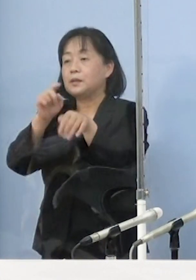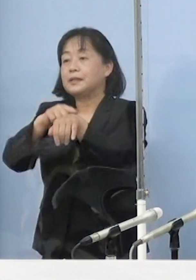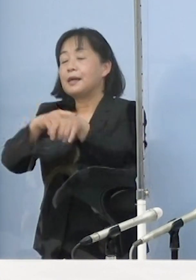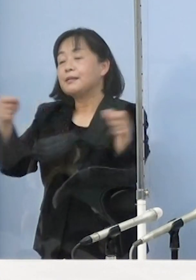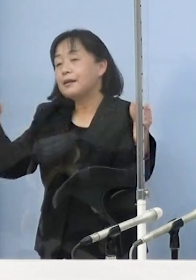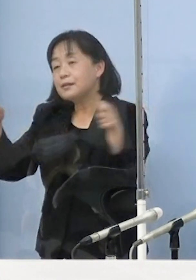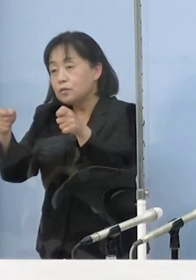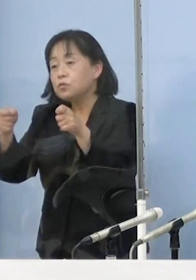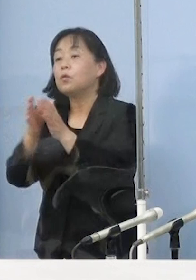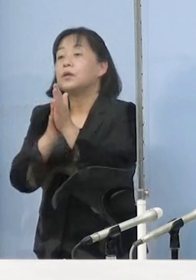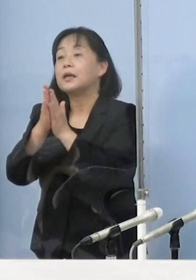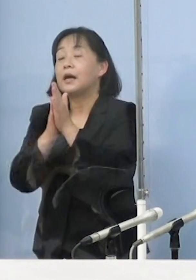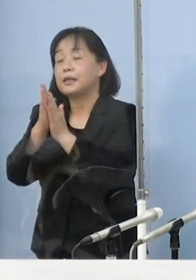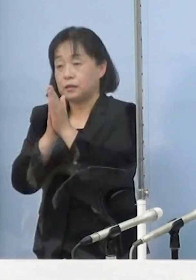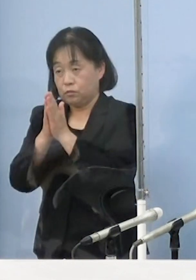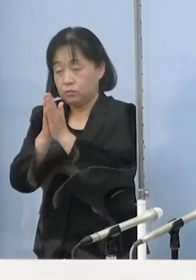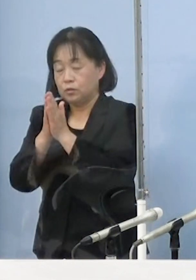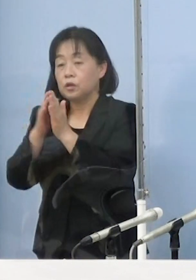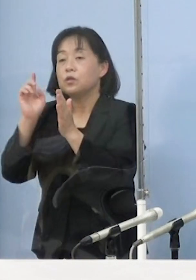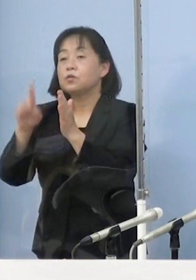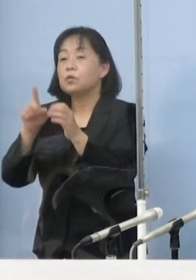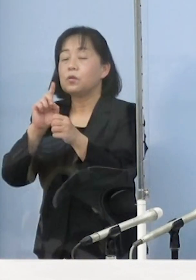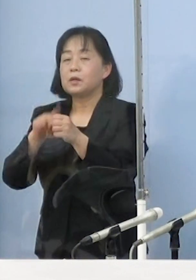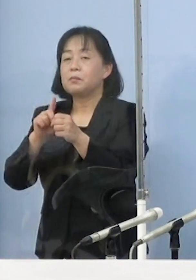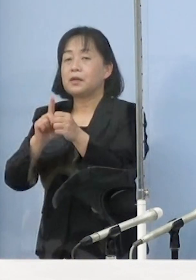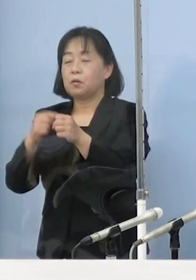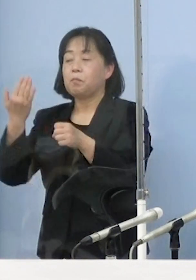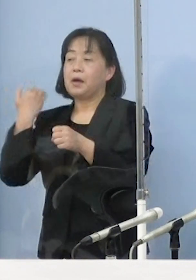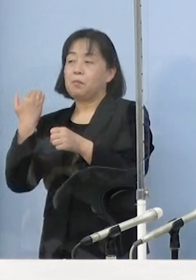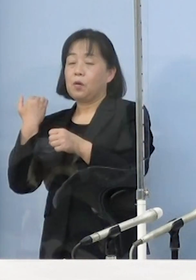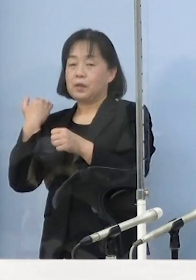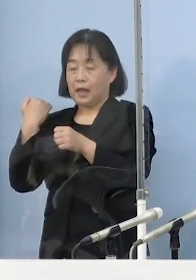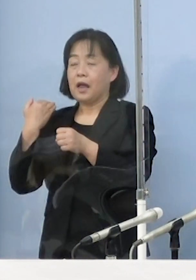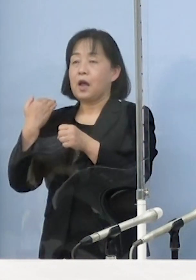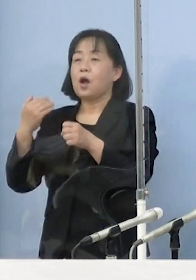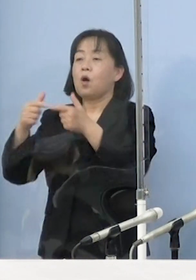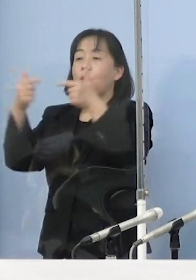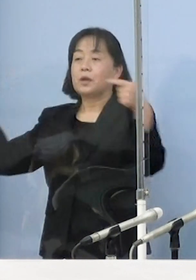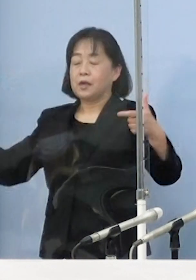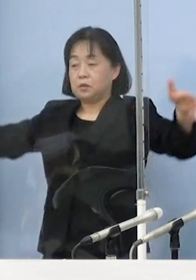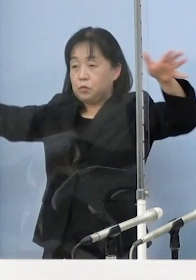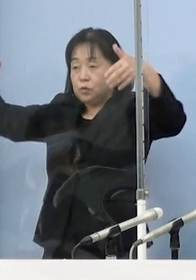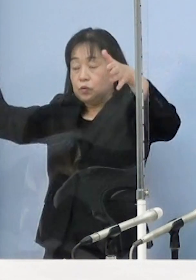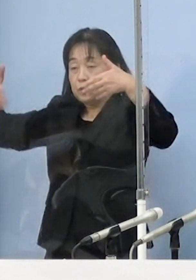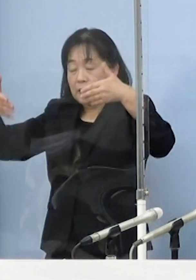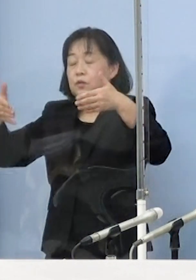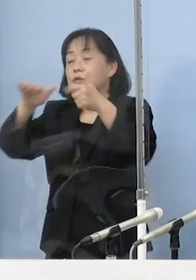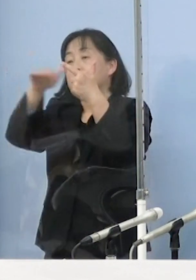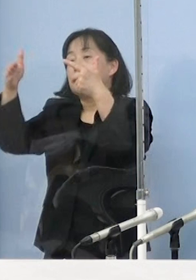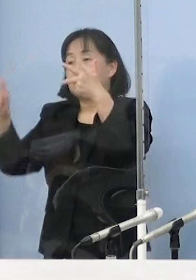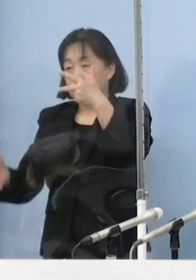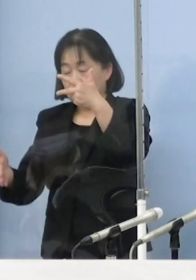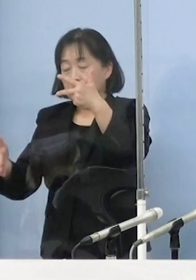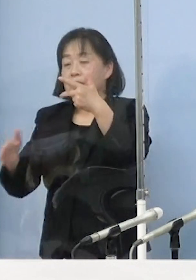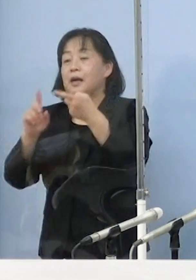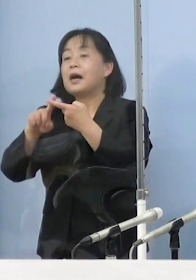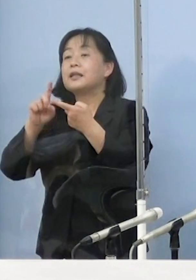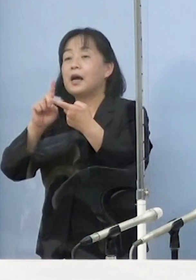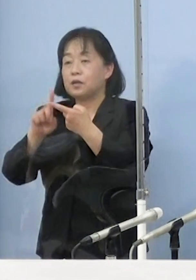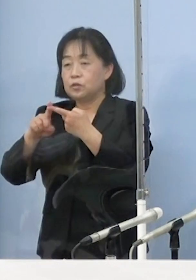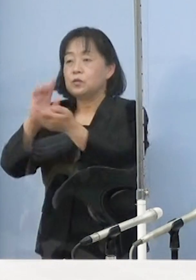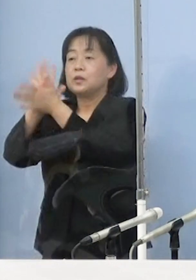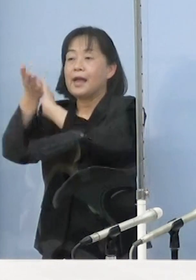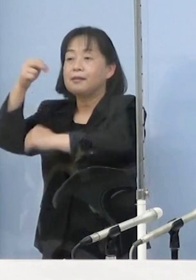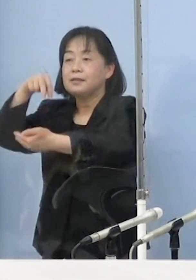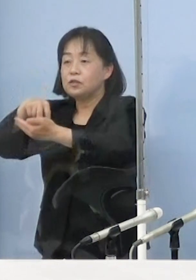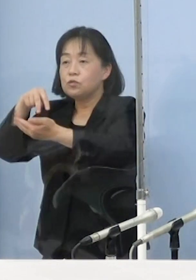で、その予行演習とも言うべき大規模集客施設に類する県立の施設につきまし